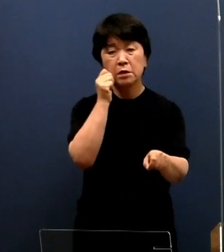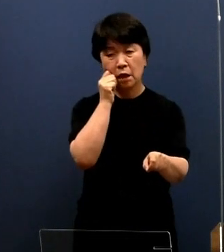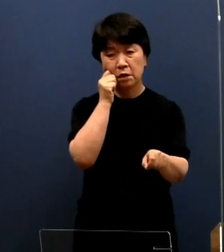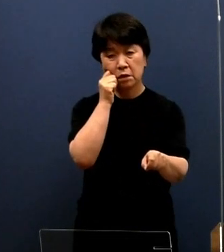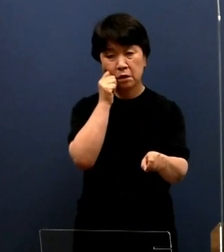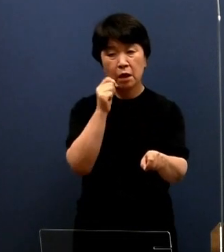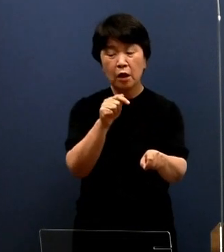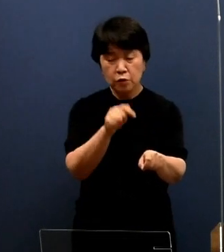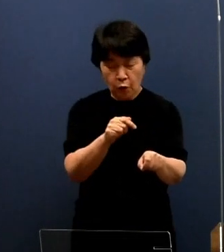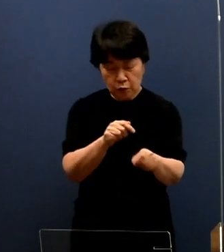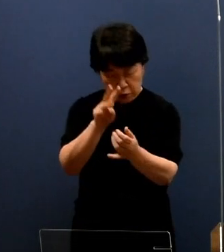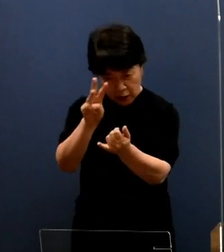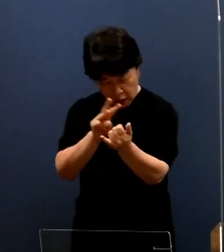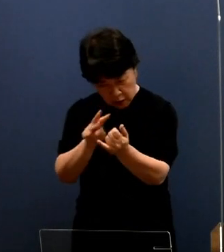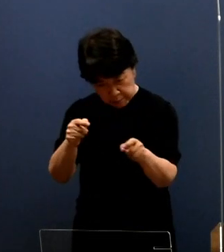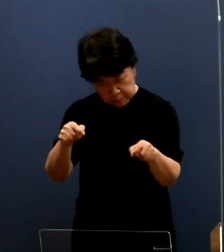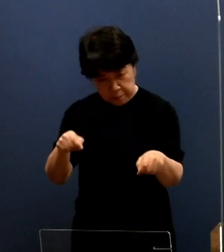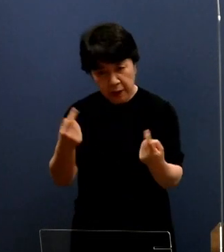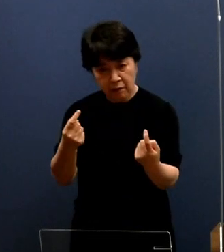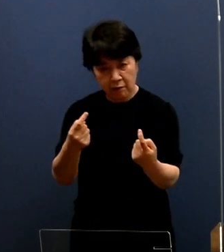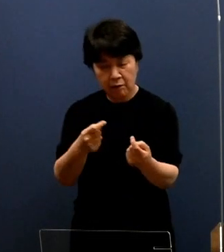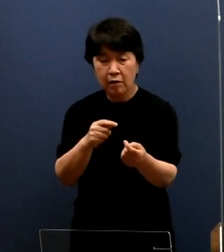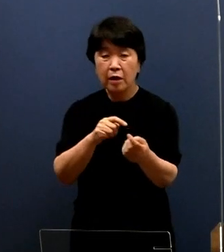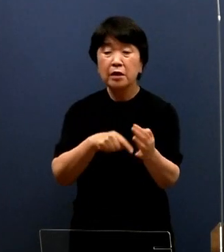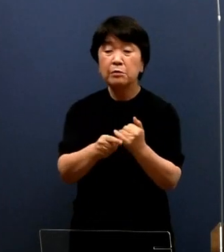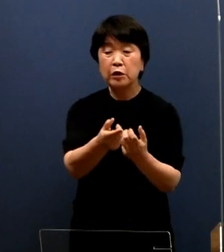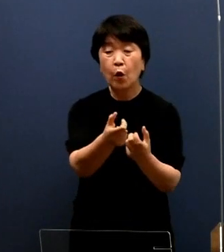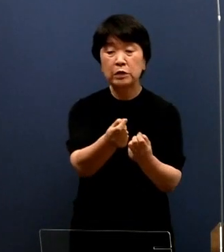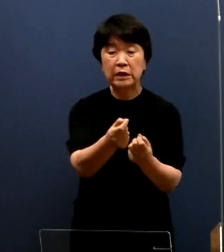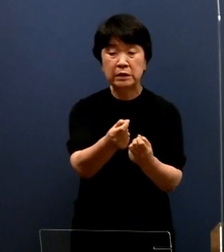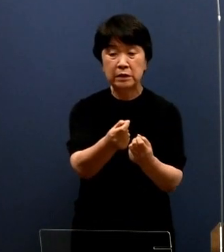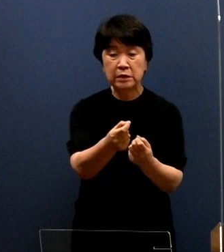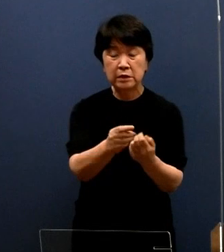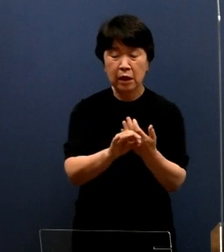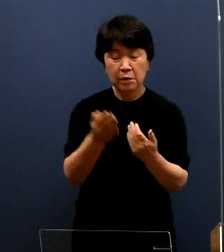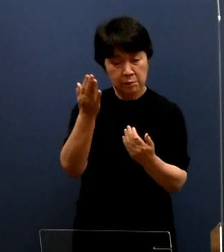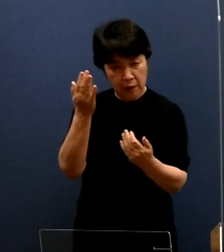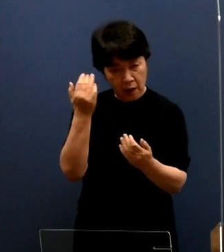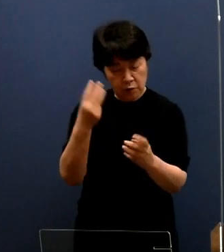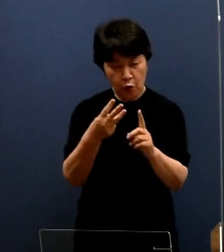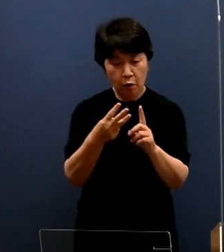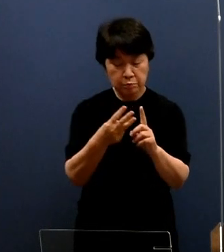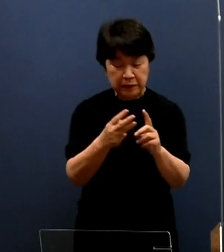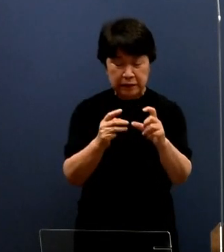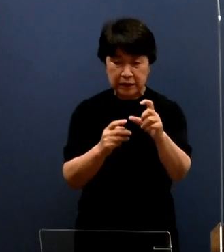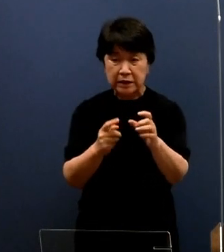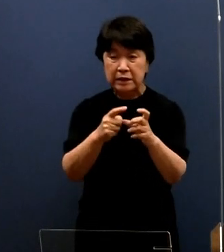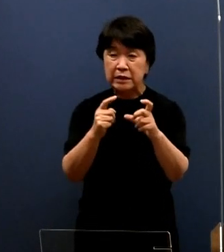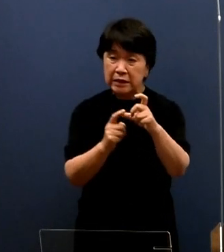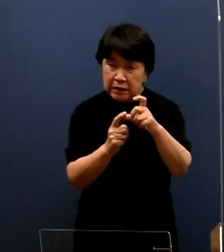災害時の対応をしていると。BCP と同じです。災害時には、